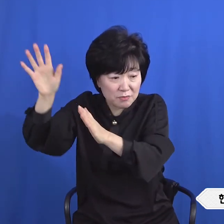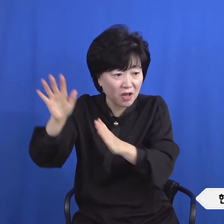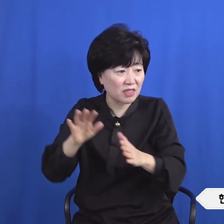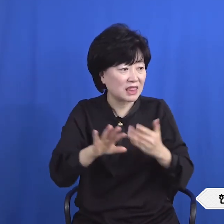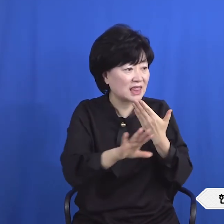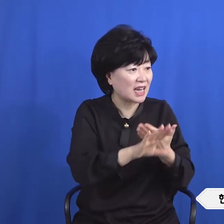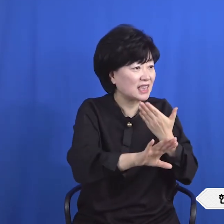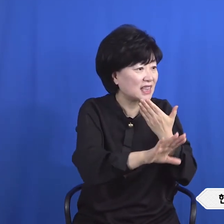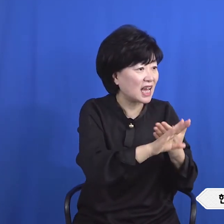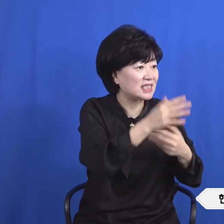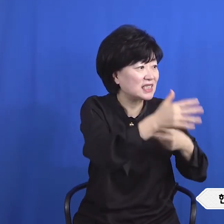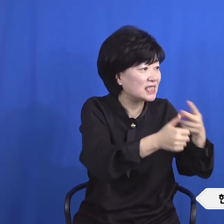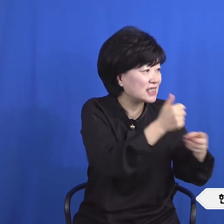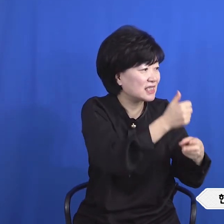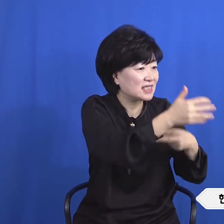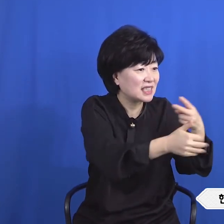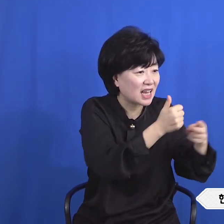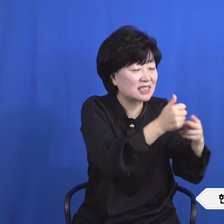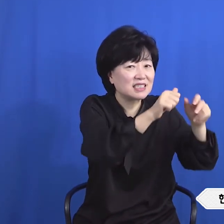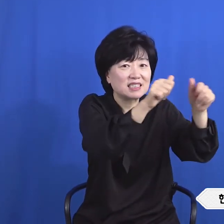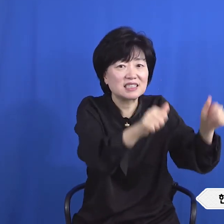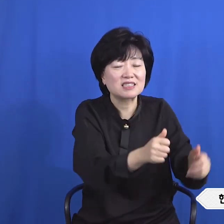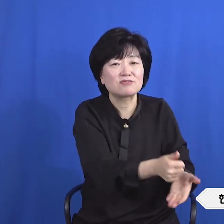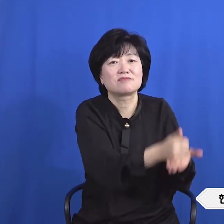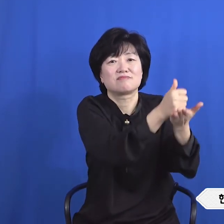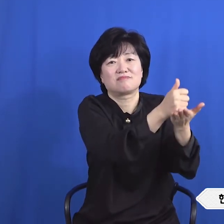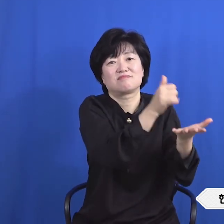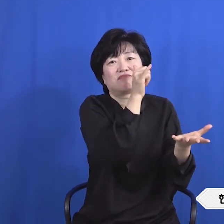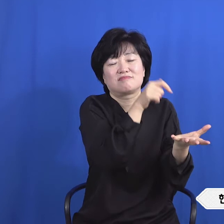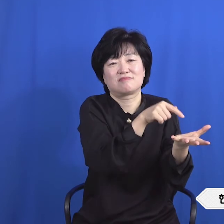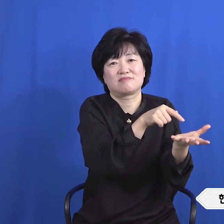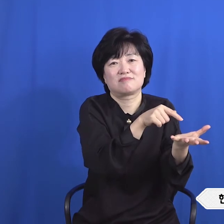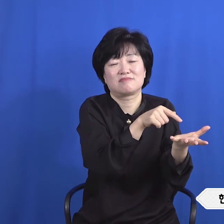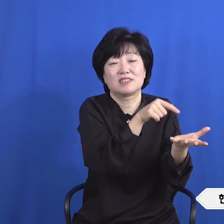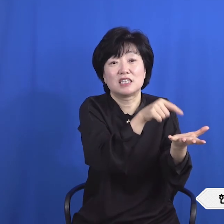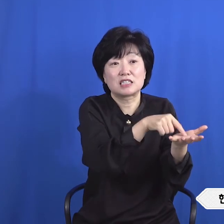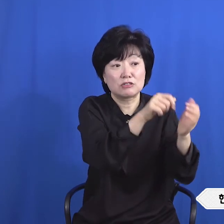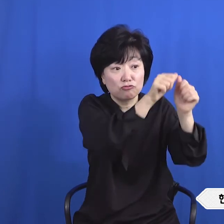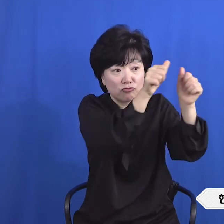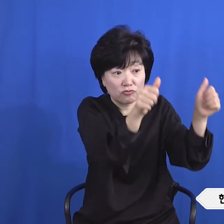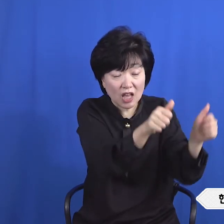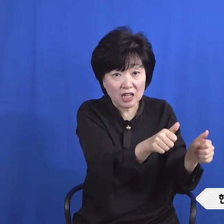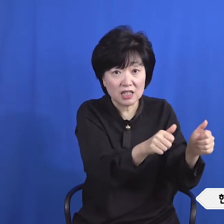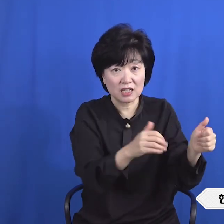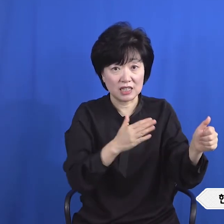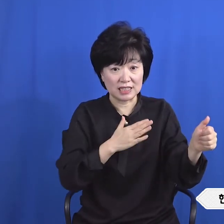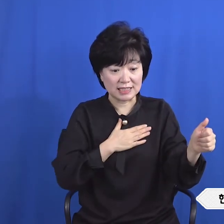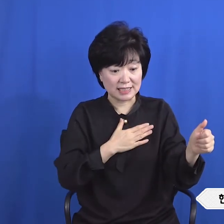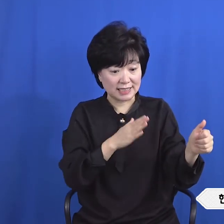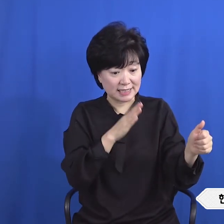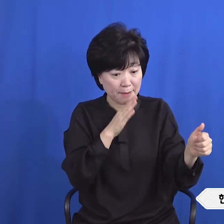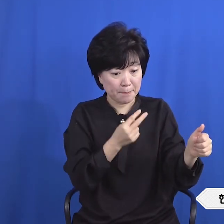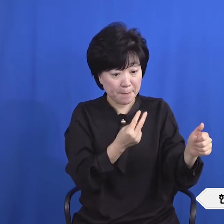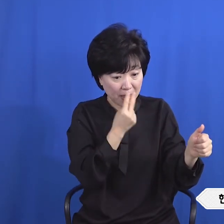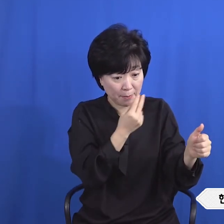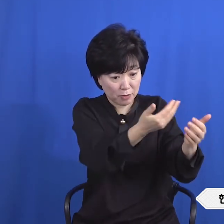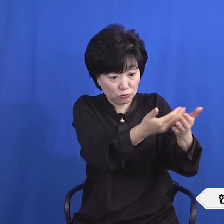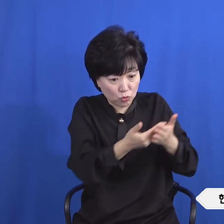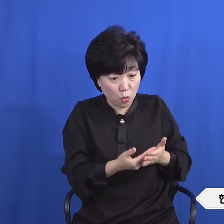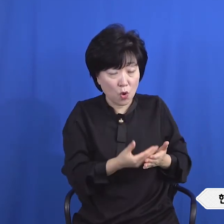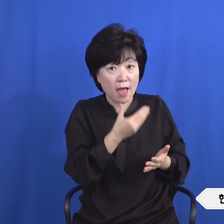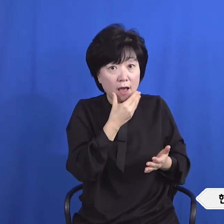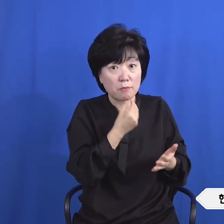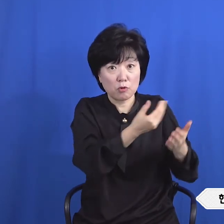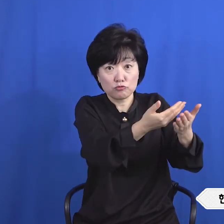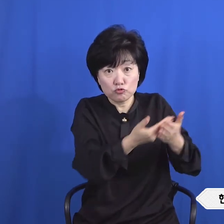우상을. 문제는 그 우상이 우리에게 참된 생명과 행복을 줄 수 있느냐 하는